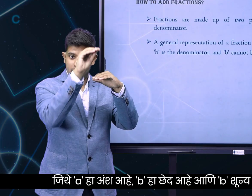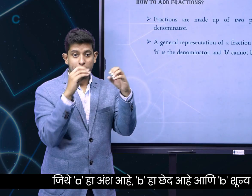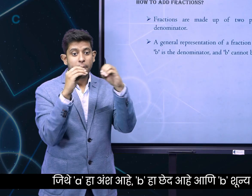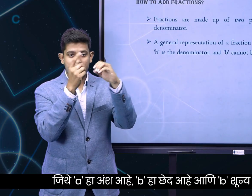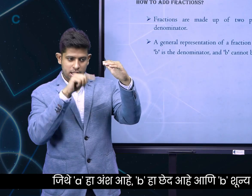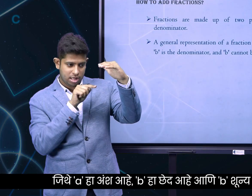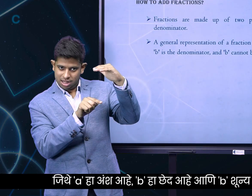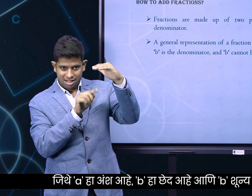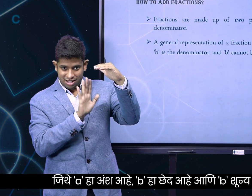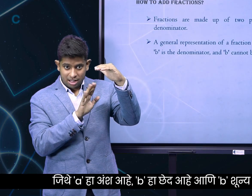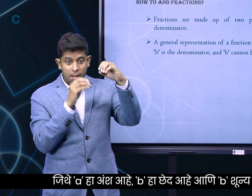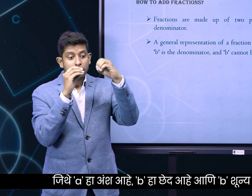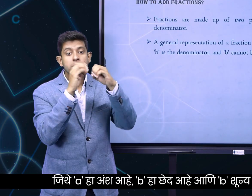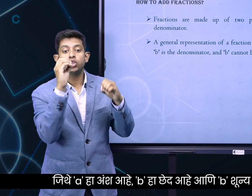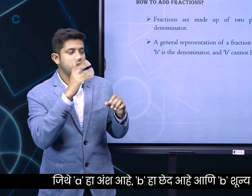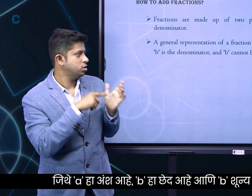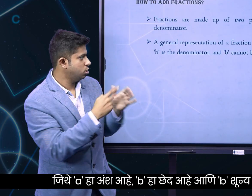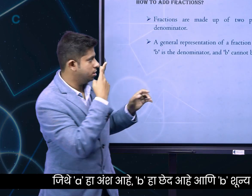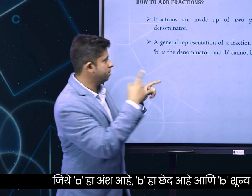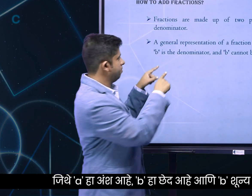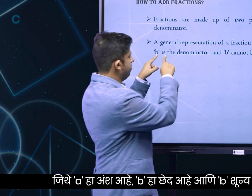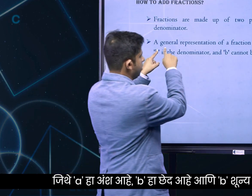b 0 असू शकत नाही.